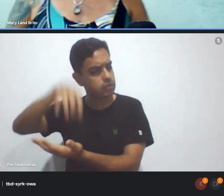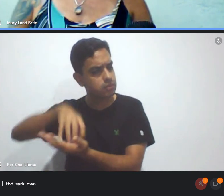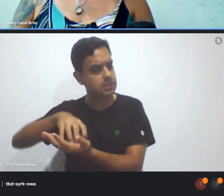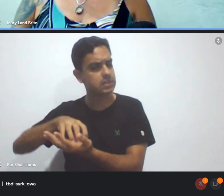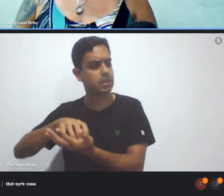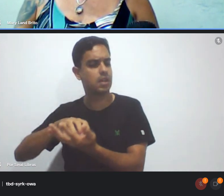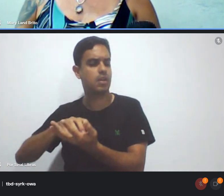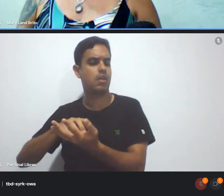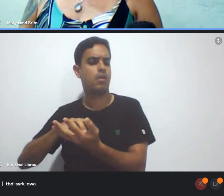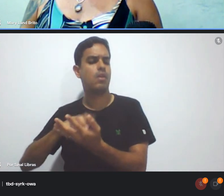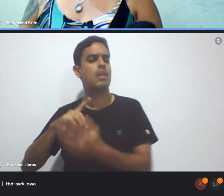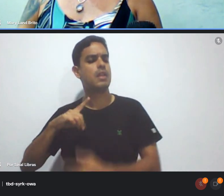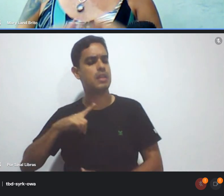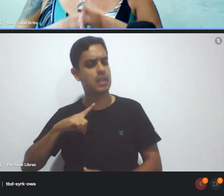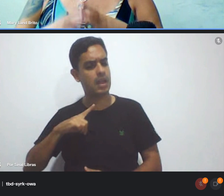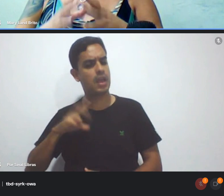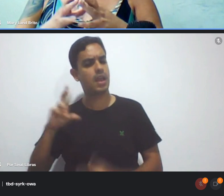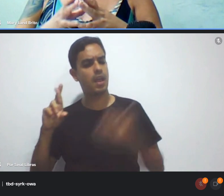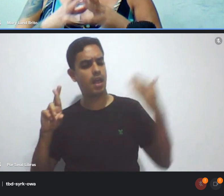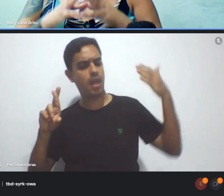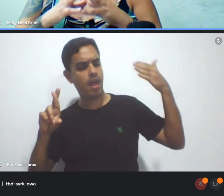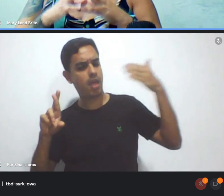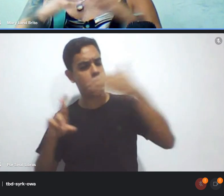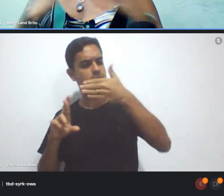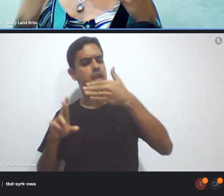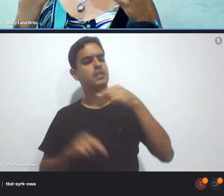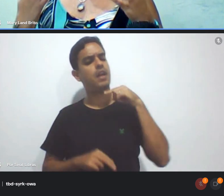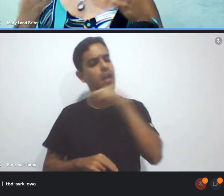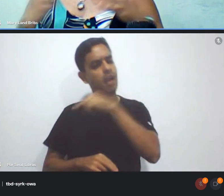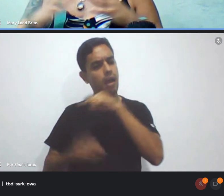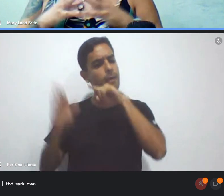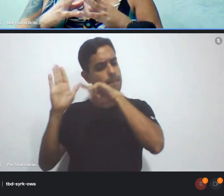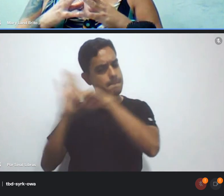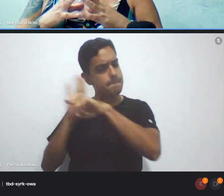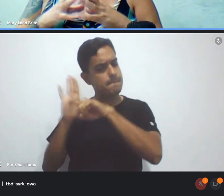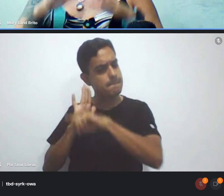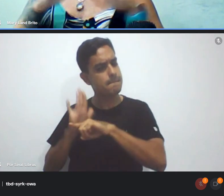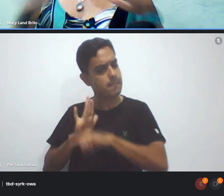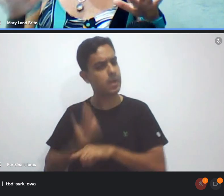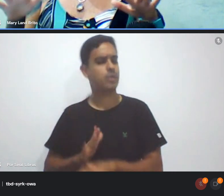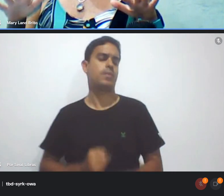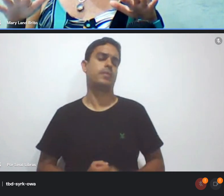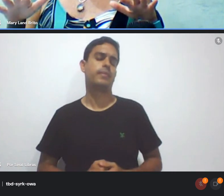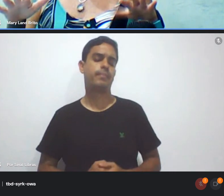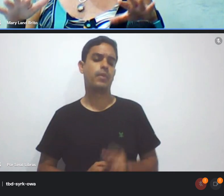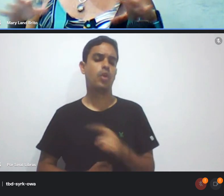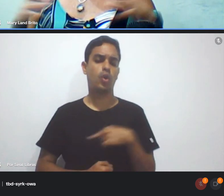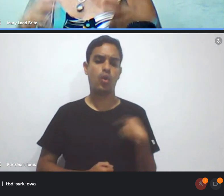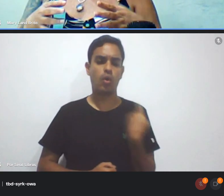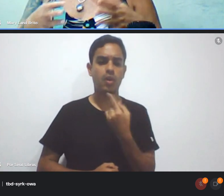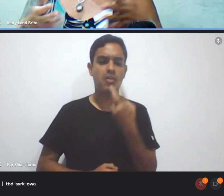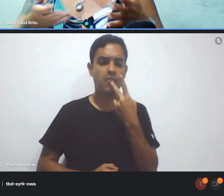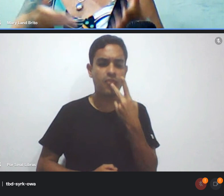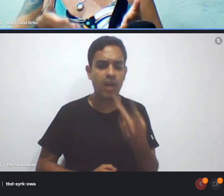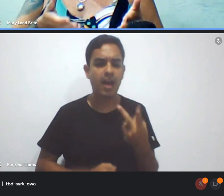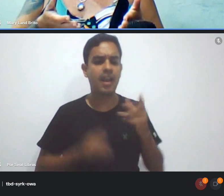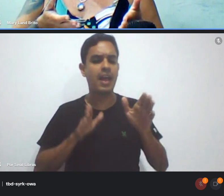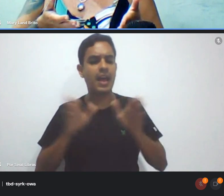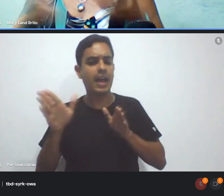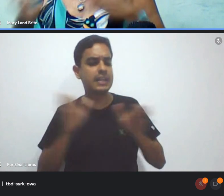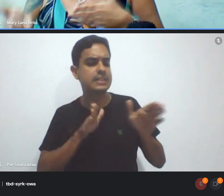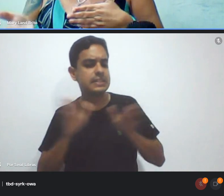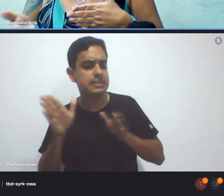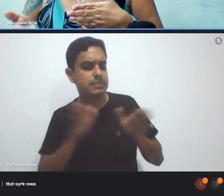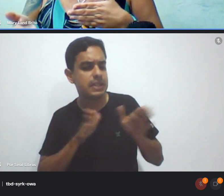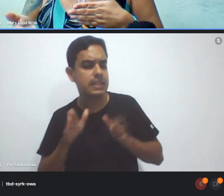e pergunta. Porque a gente fala em acessibilidade e com alguns recursos específicos, mas, no fundo, a pessoa com